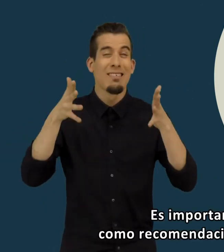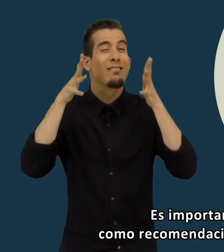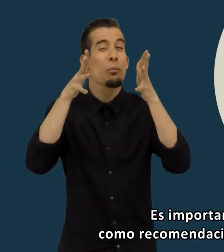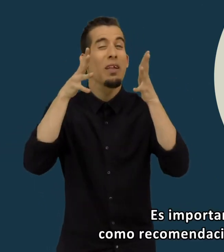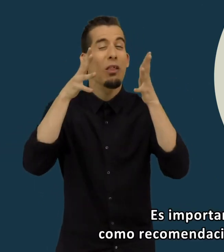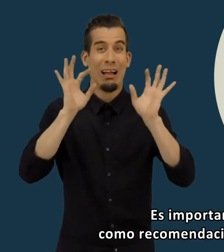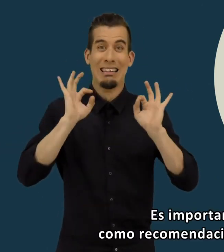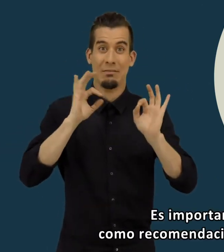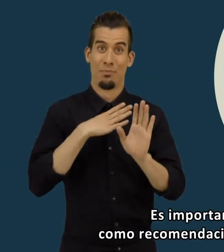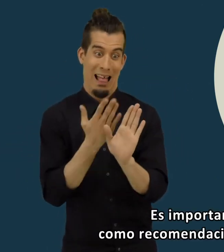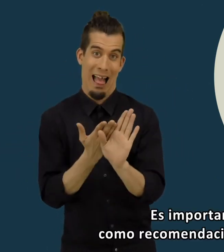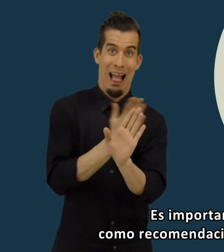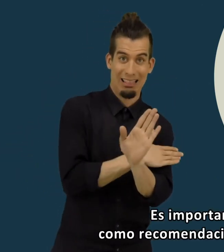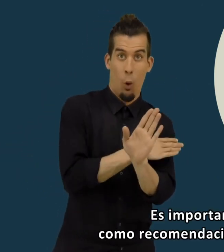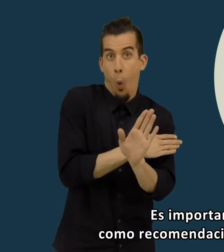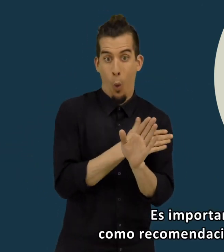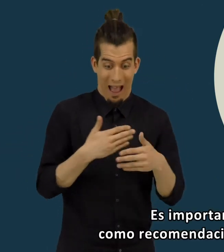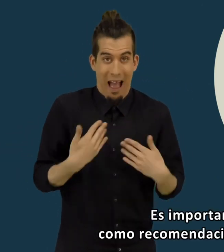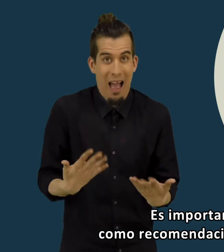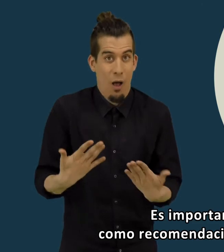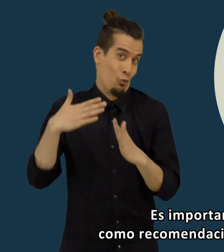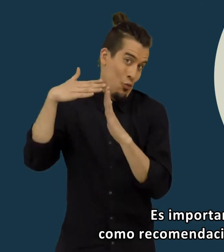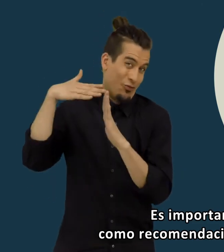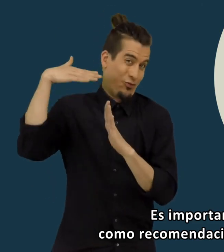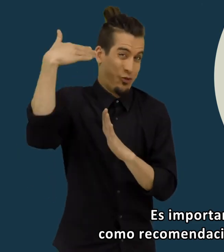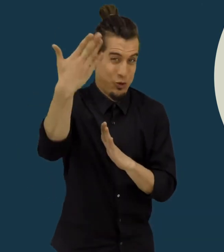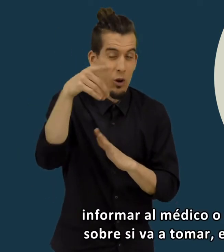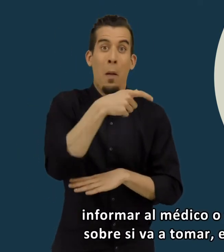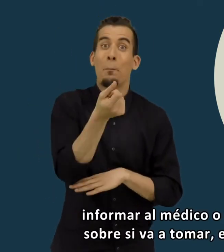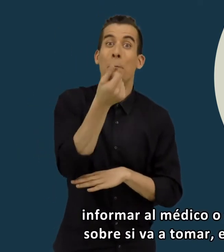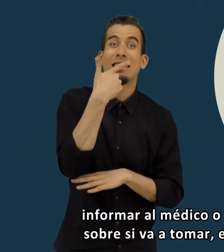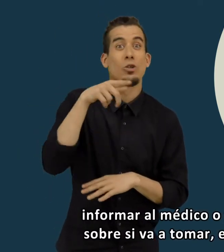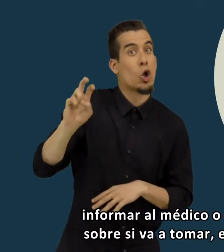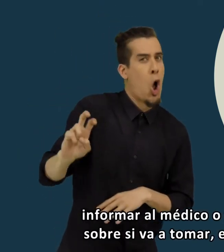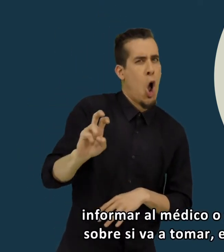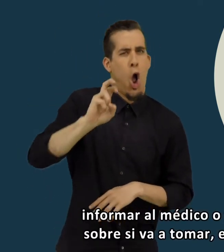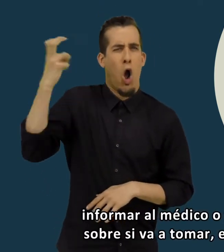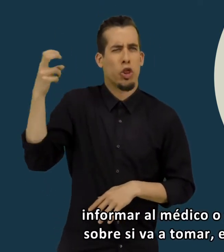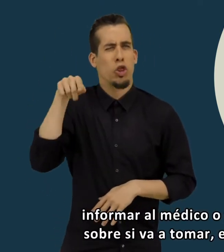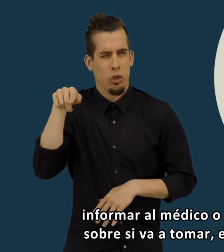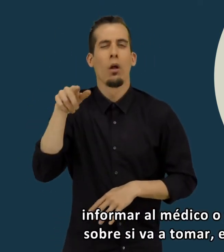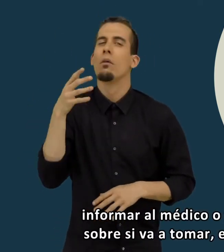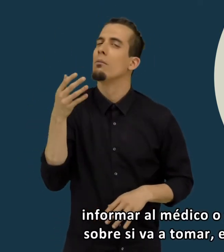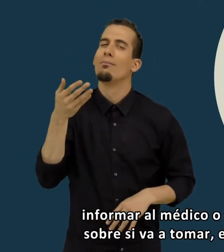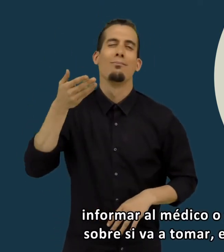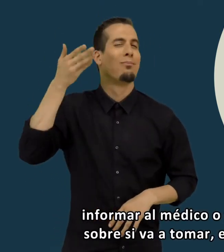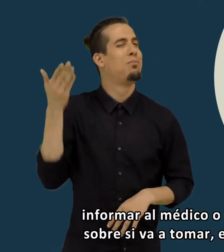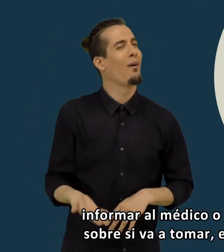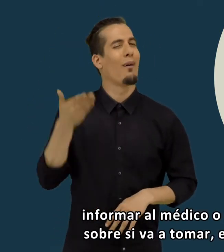Es importante, como recomendación general, informar al médico o farmacéutico sobre si va